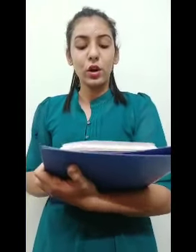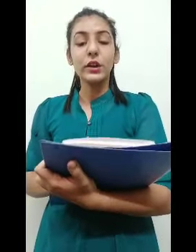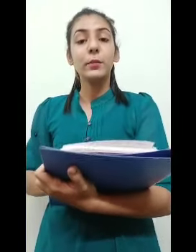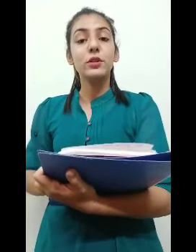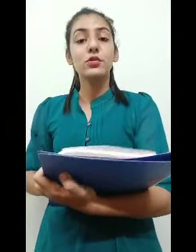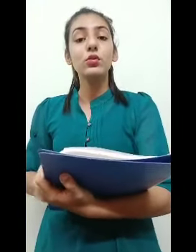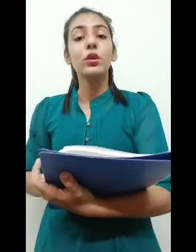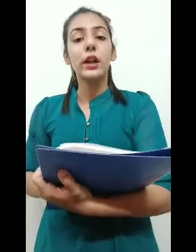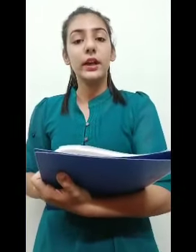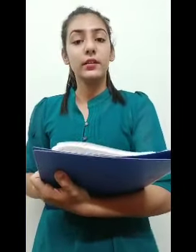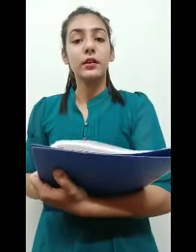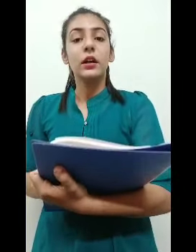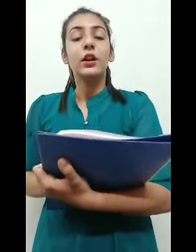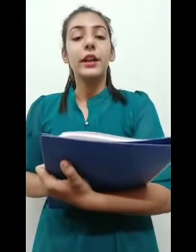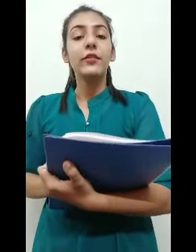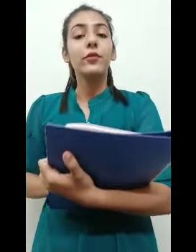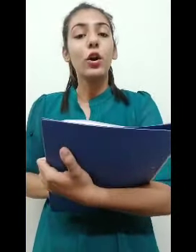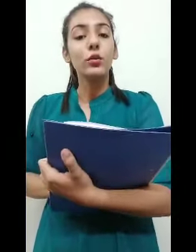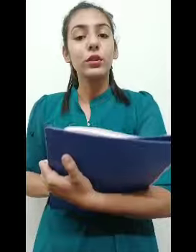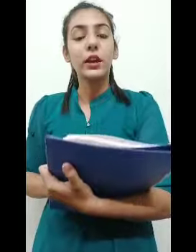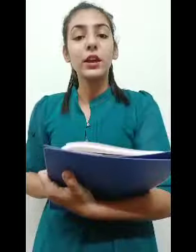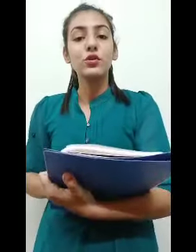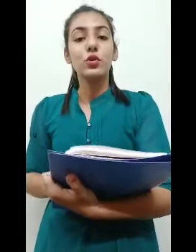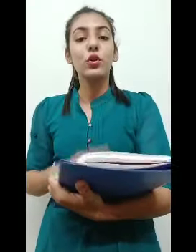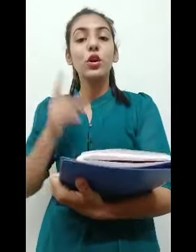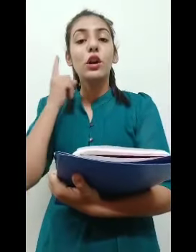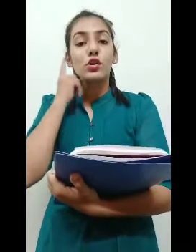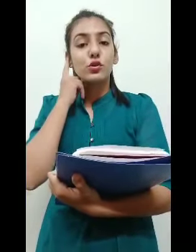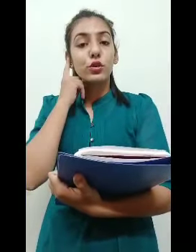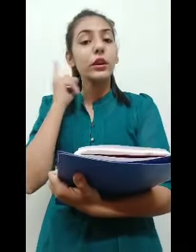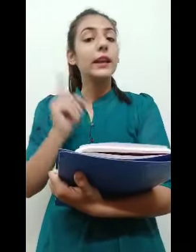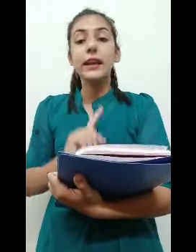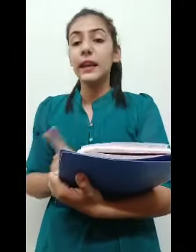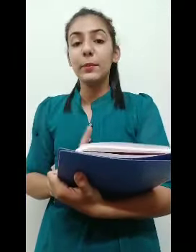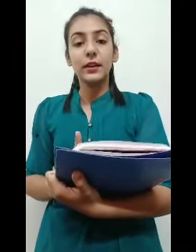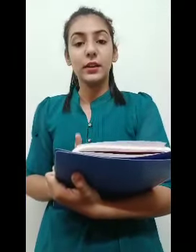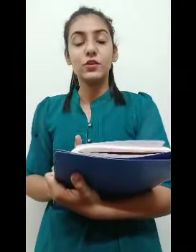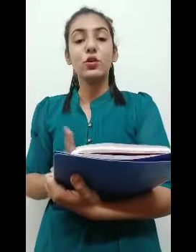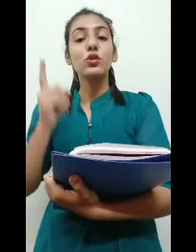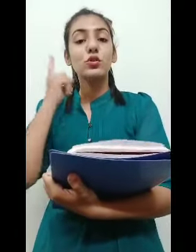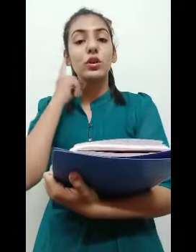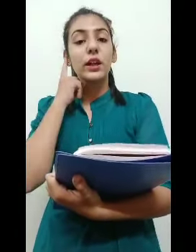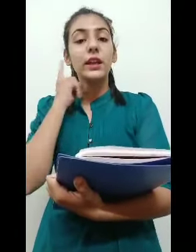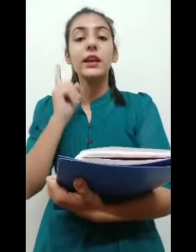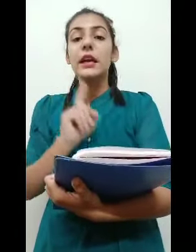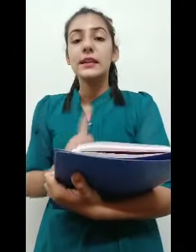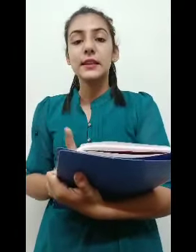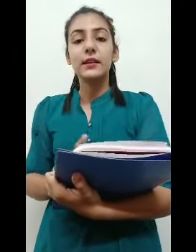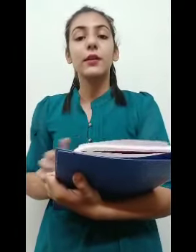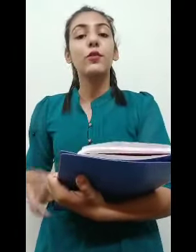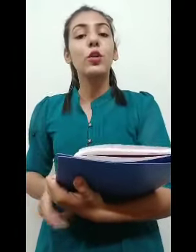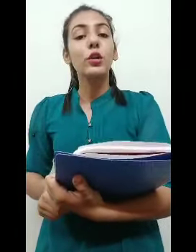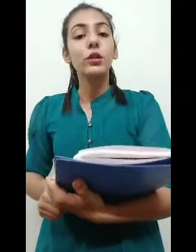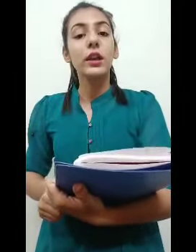नॉट एबल टू हियर। डेफ कौन होते हैं? जो लोग सुन नहीं पाते, जो लोग सुन नहीं सकते, वो कौन होते